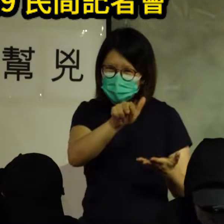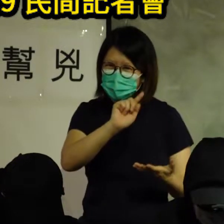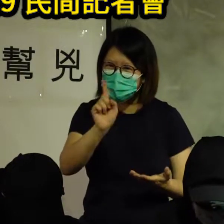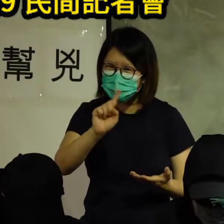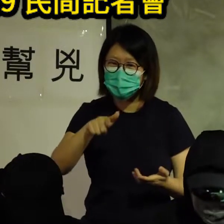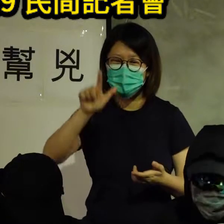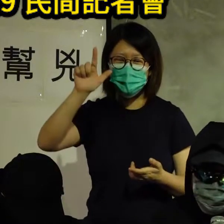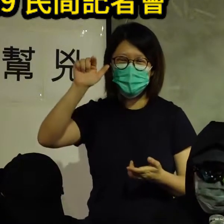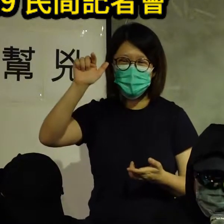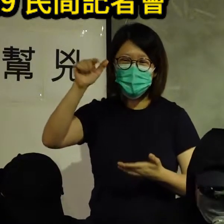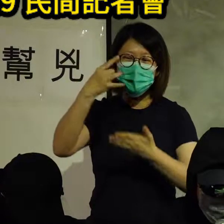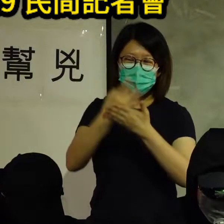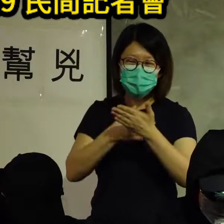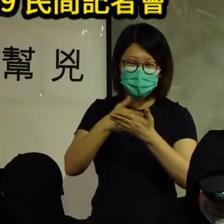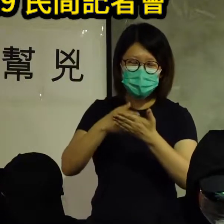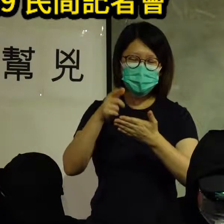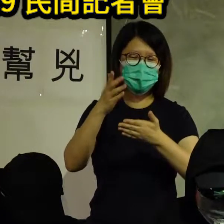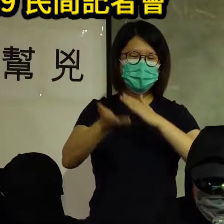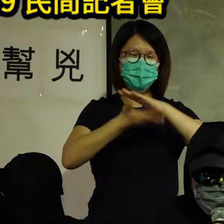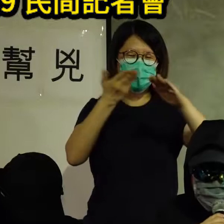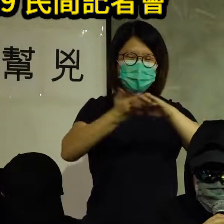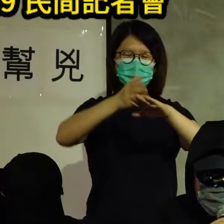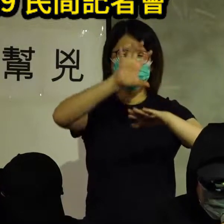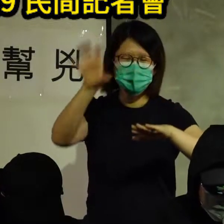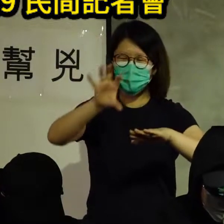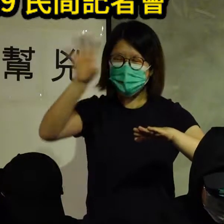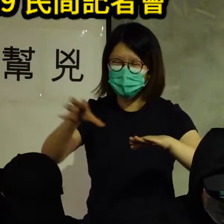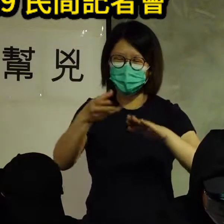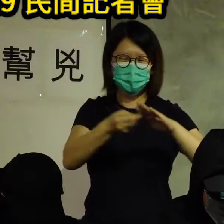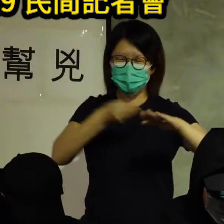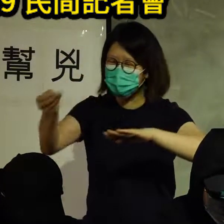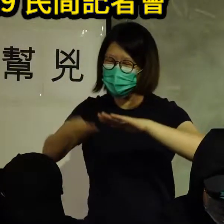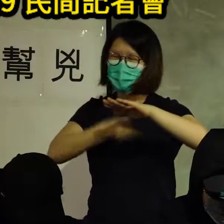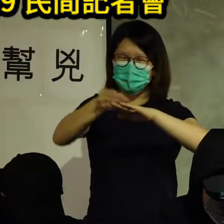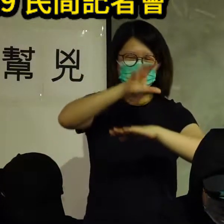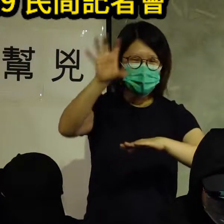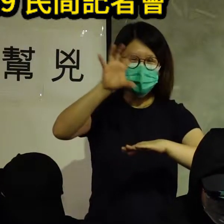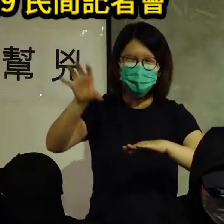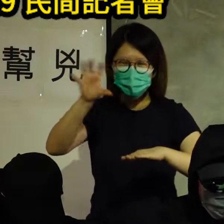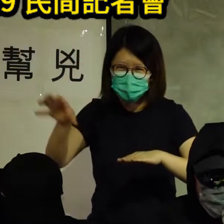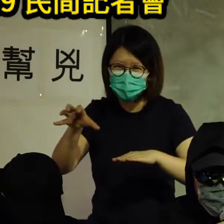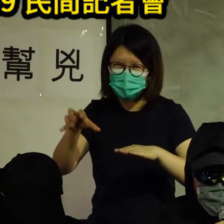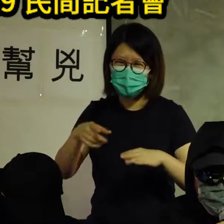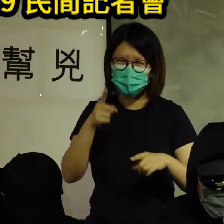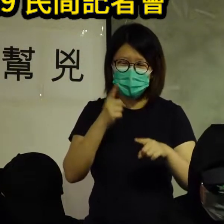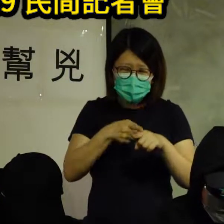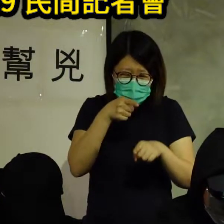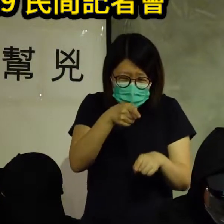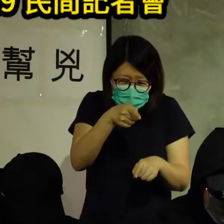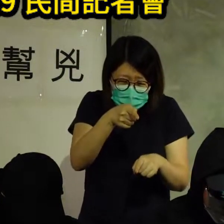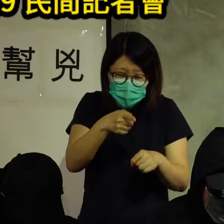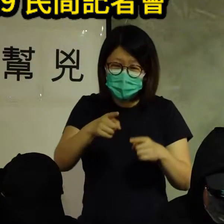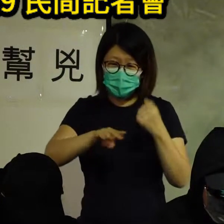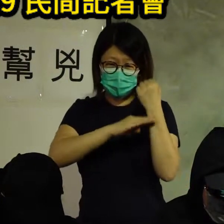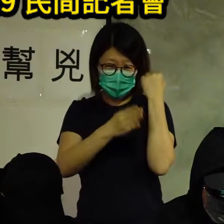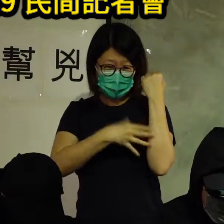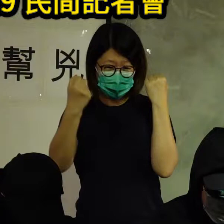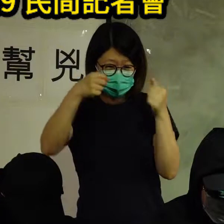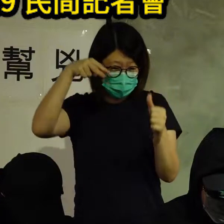欠缺現代人權考慮和真正法治的修訂下繼續濫告抗爭者